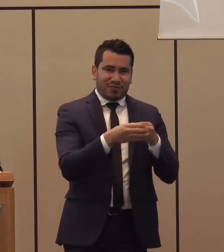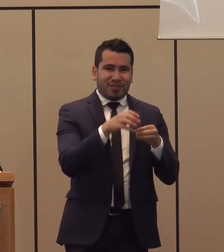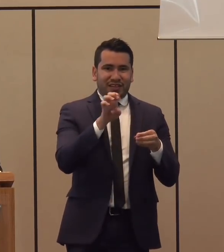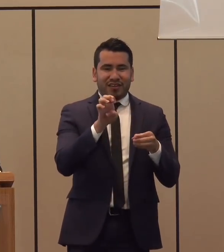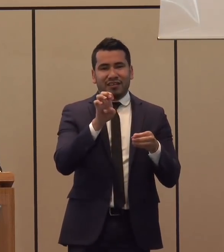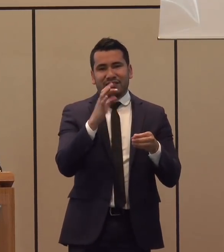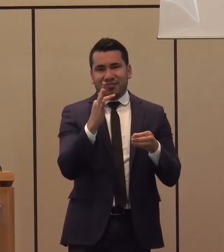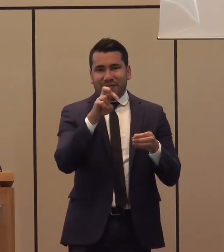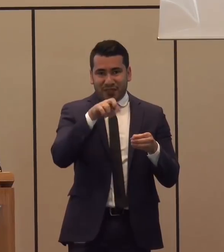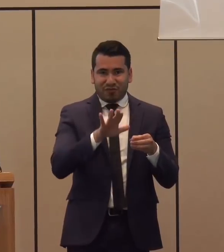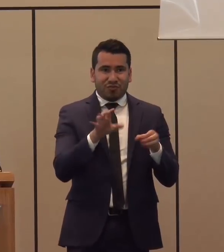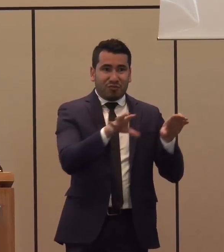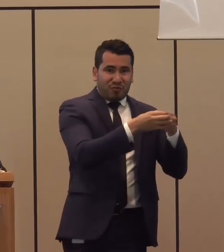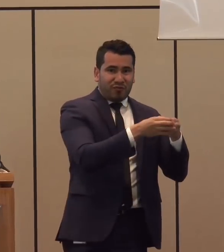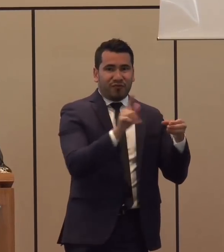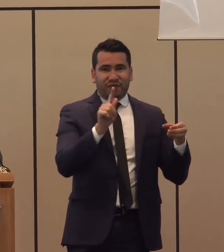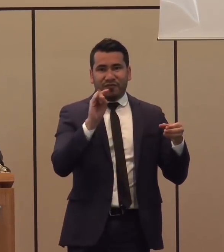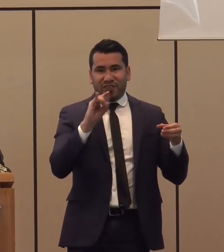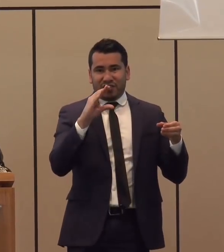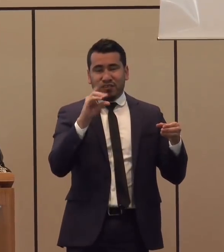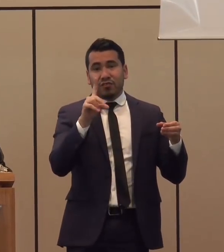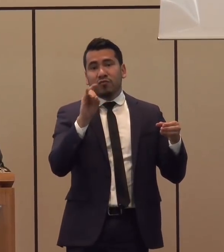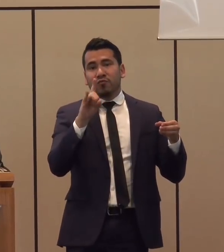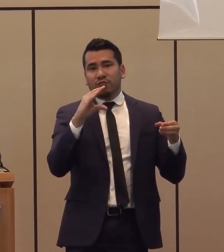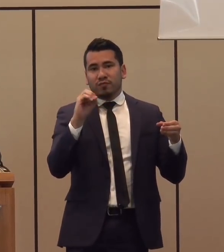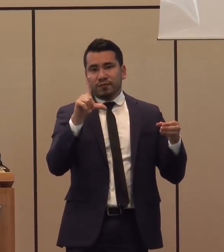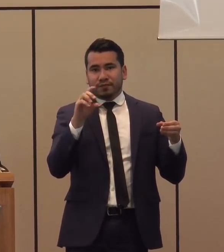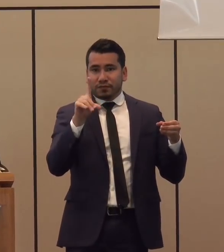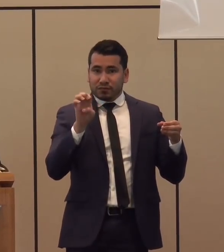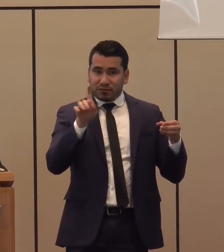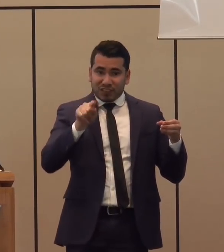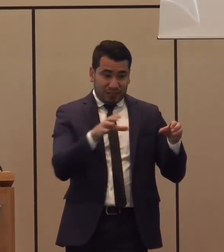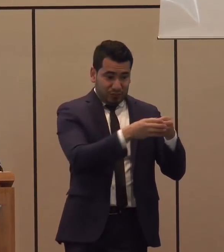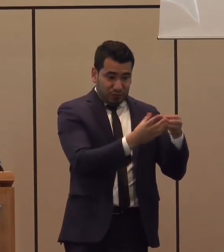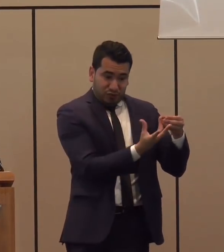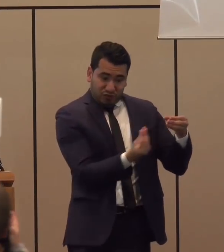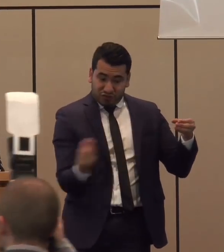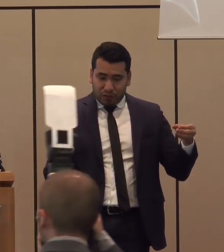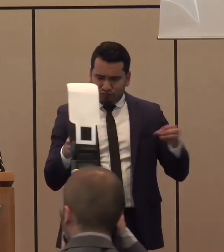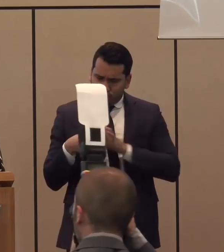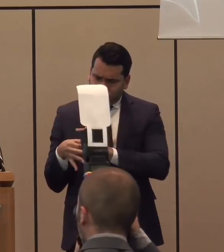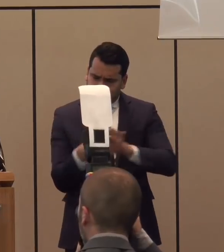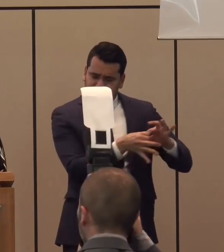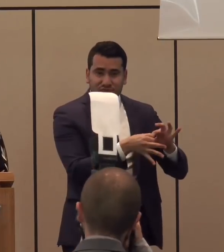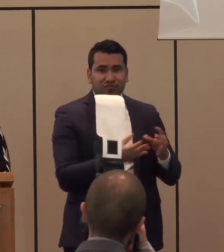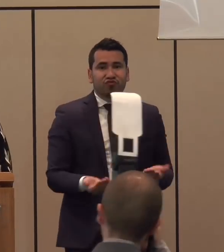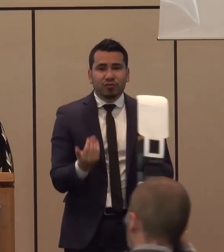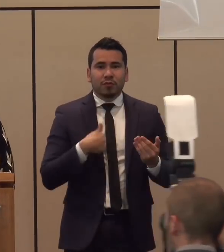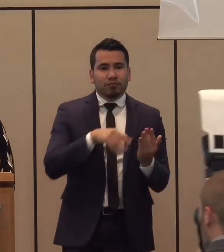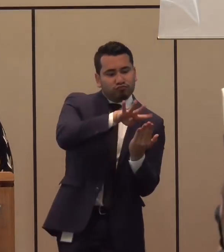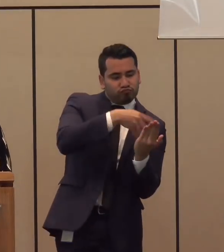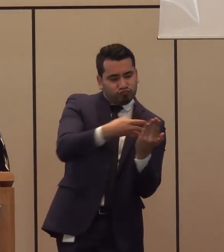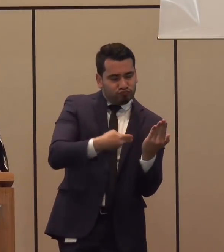darle la palabra pero es tener un portafolio unificado para estas empresas un portafolio en los temas de innovación